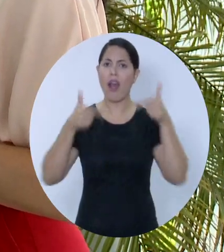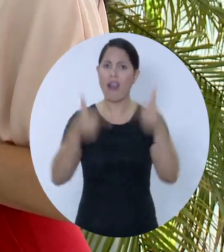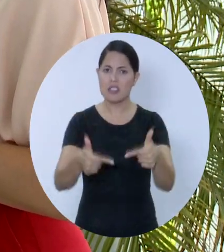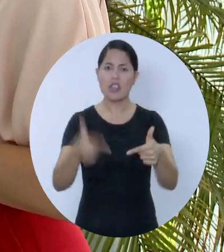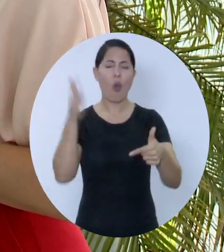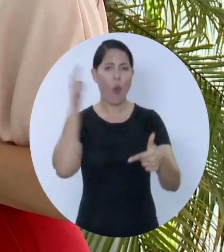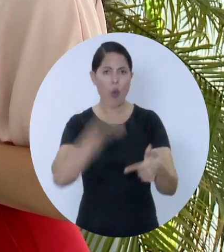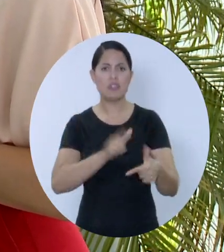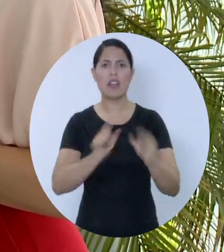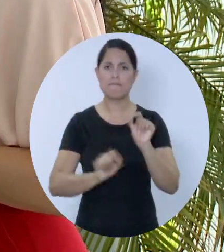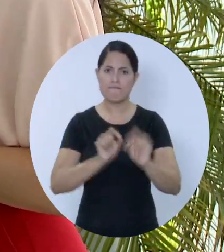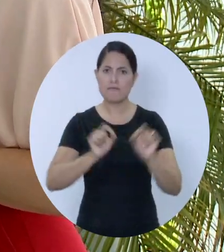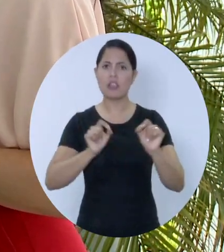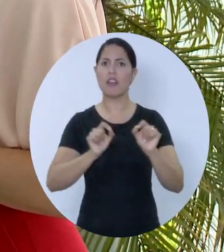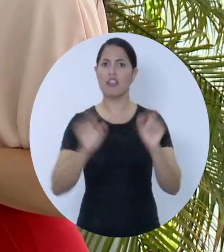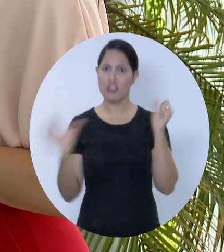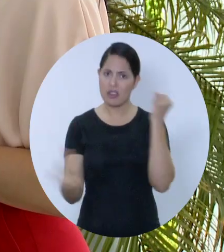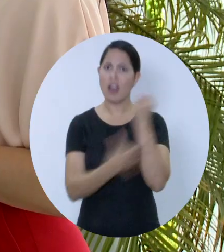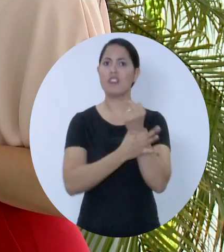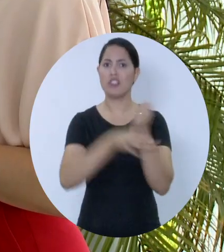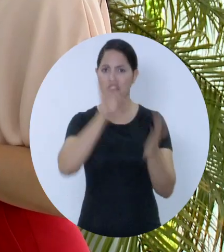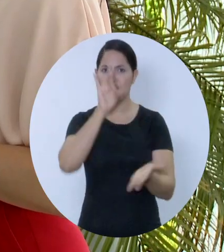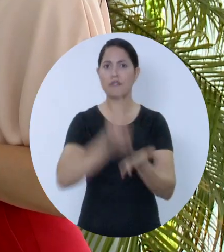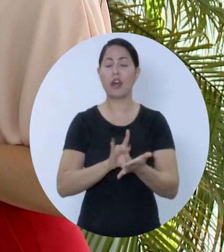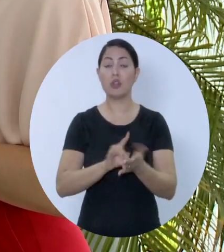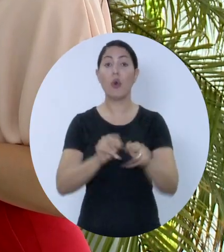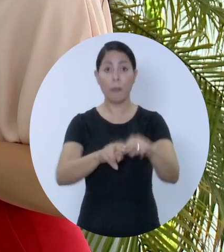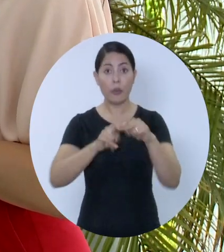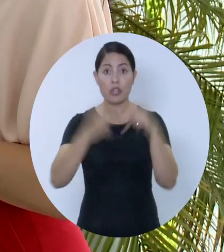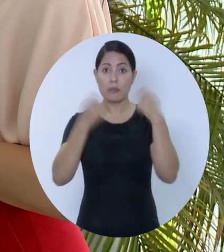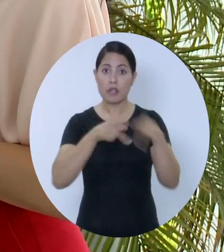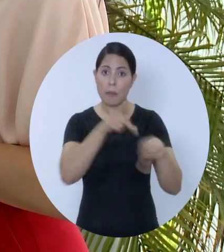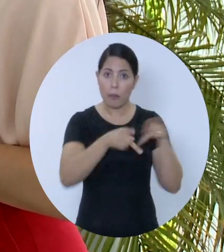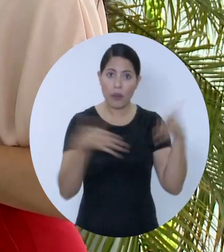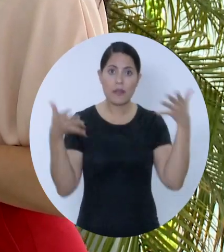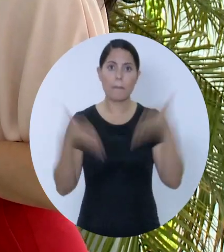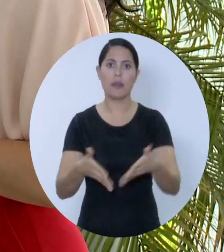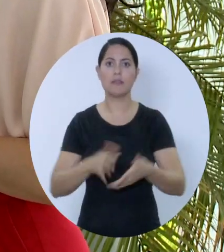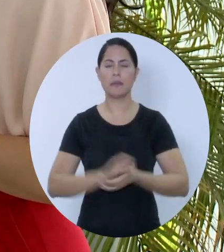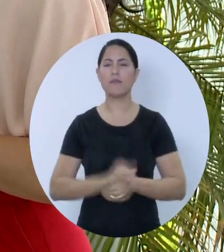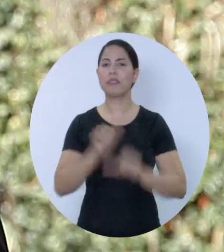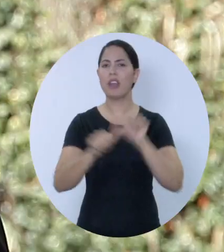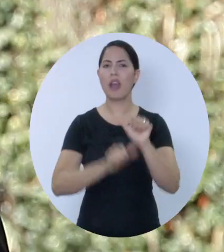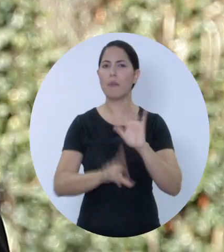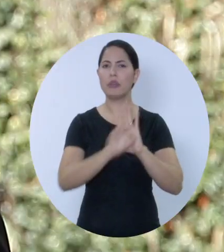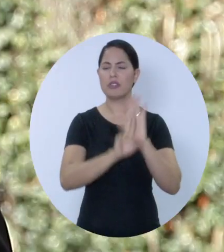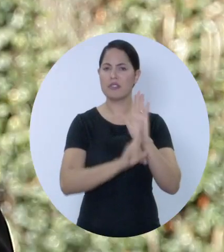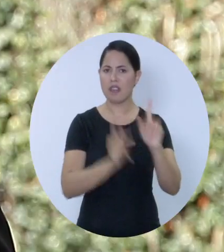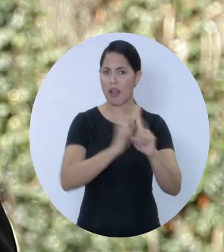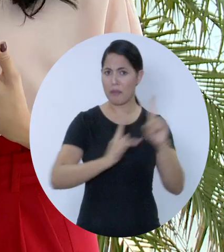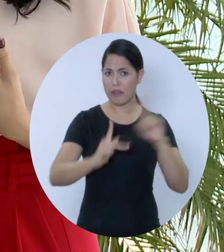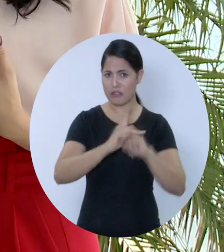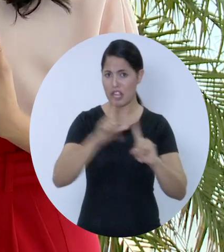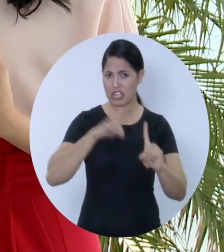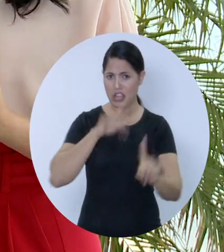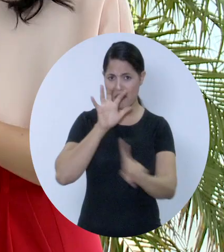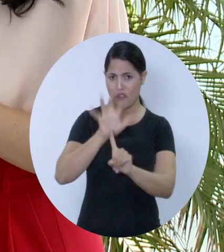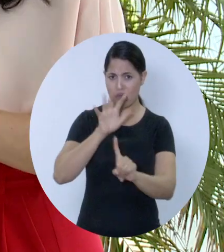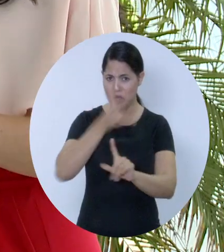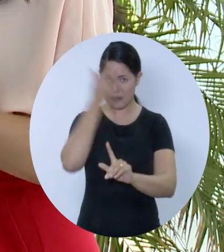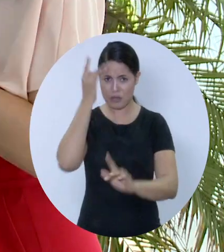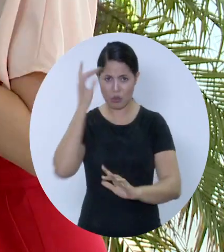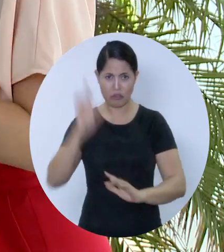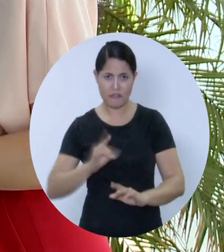municipais funcionem cada vez mais e cada vez melhor. Por isso que é muito importante a participação social. E a reforma da Previdência, Dr.